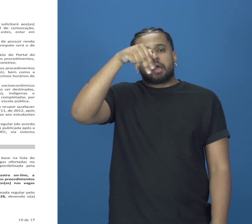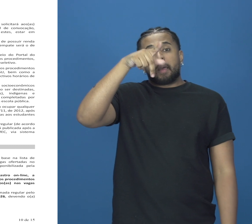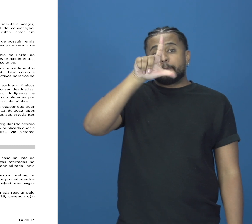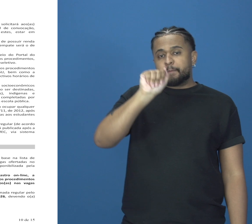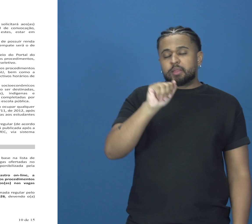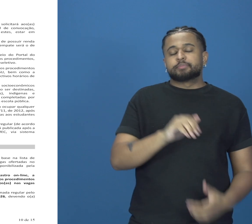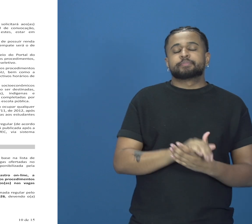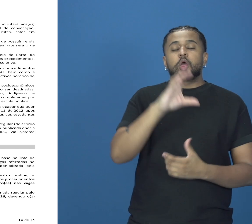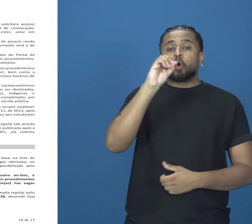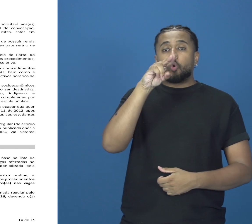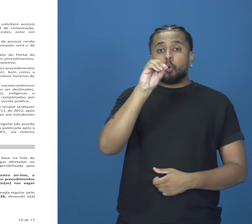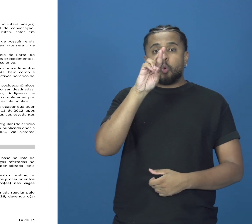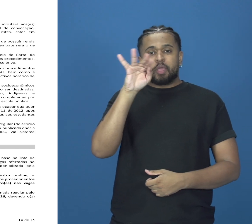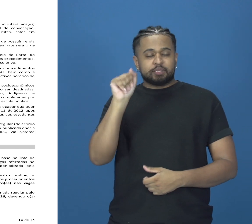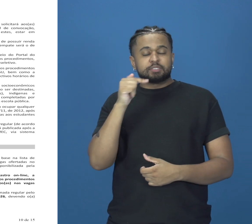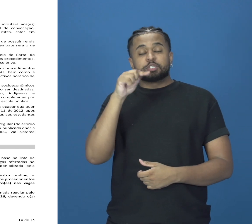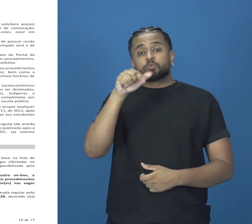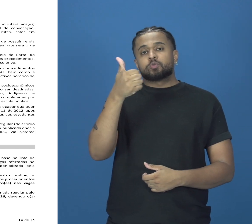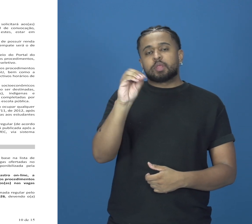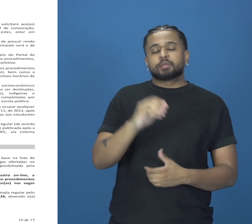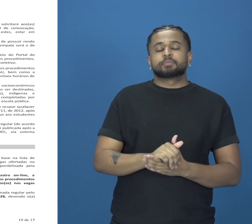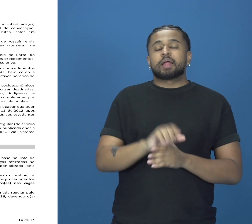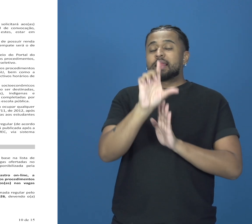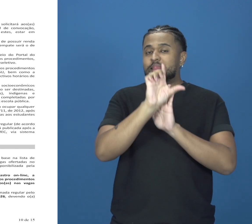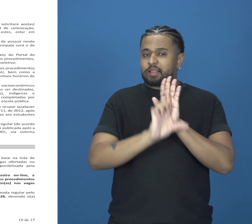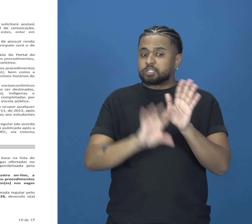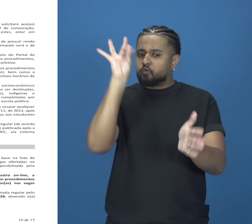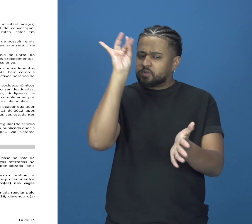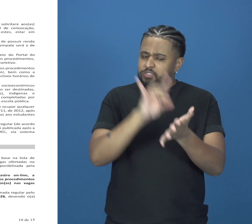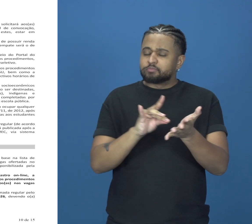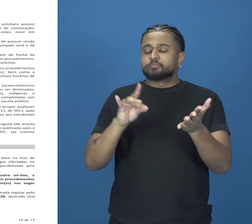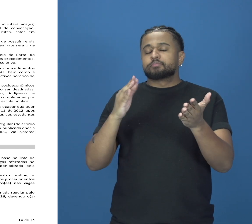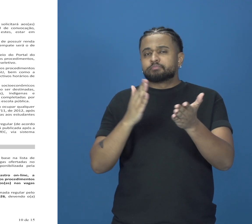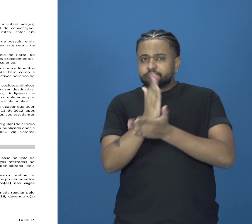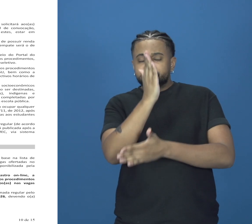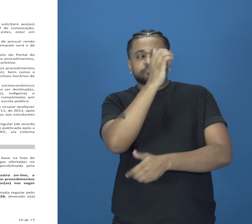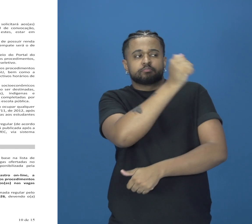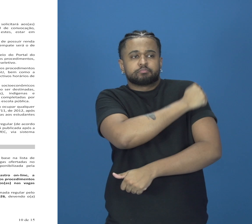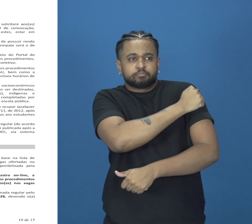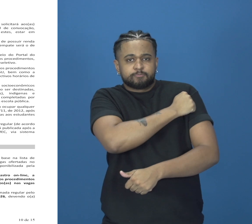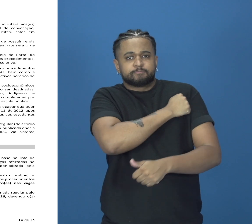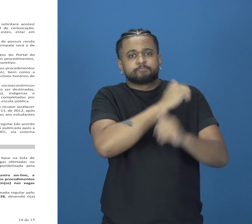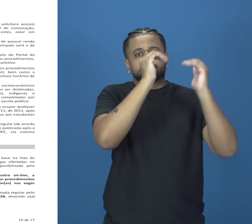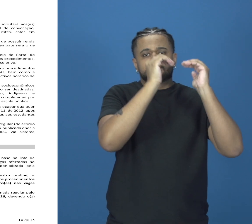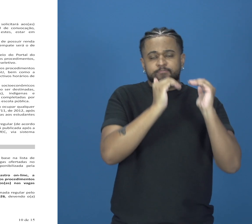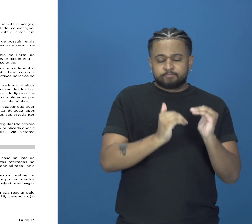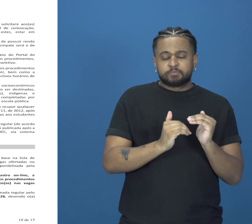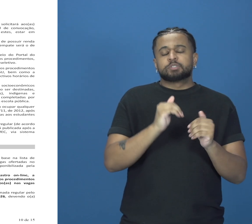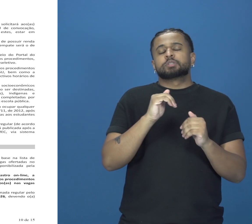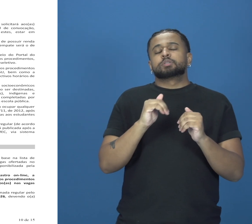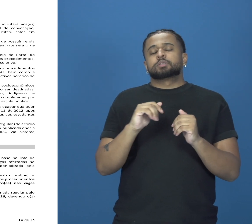concorrência. 7.10. A lista oficial de candidatos aprovados no SISU, na chamada regular, de acordo